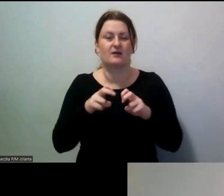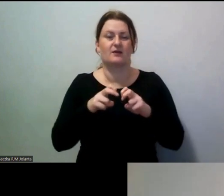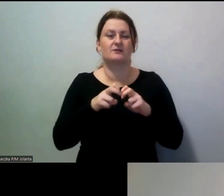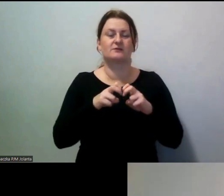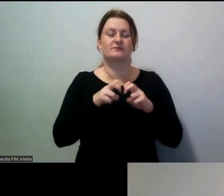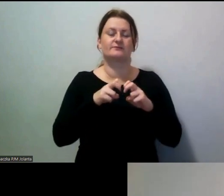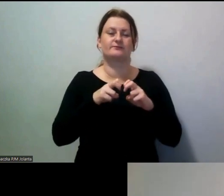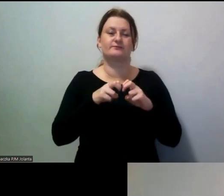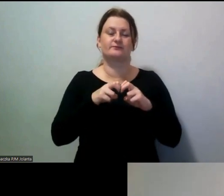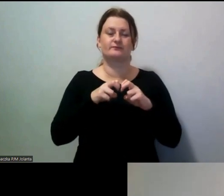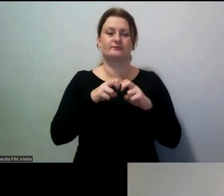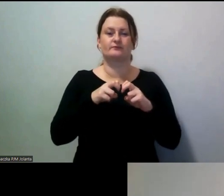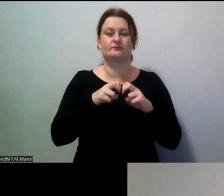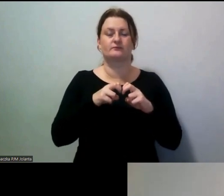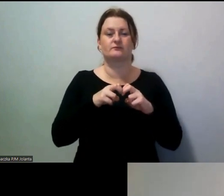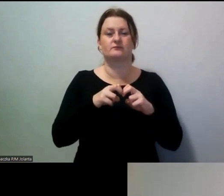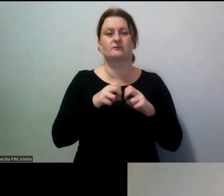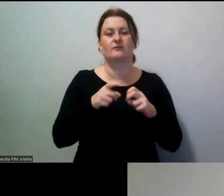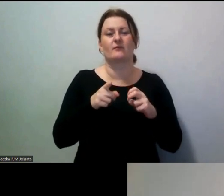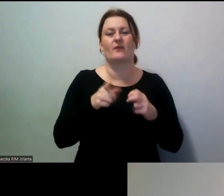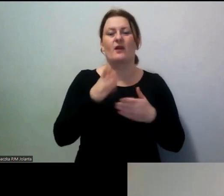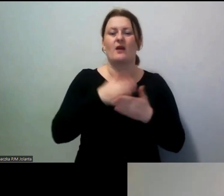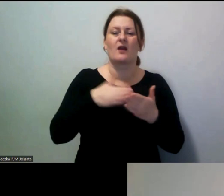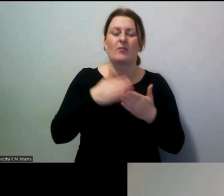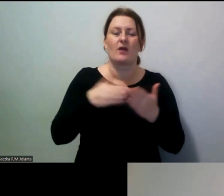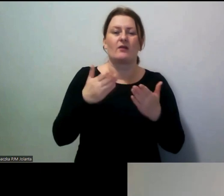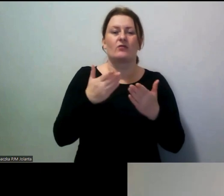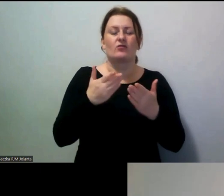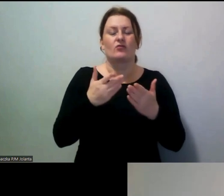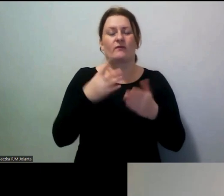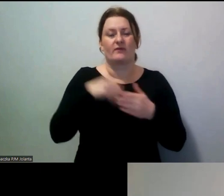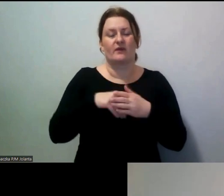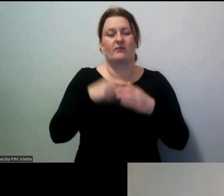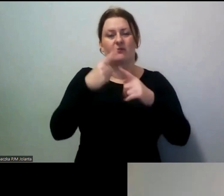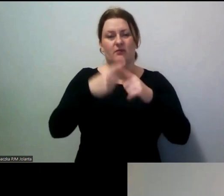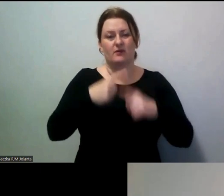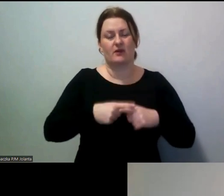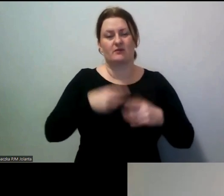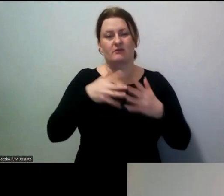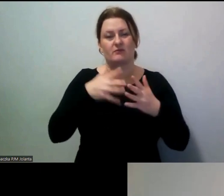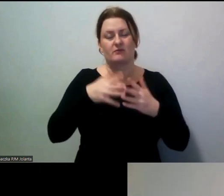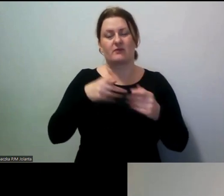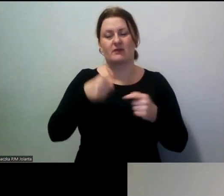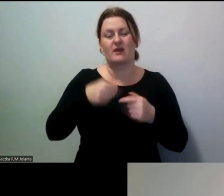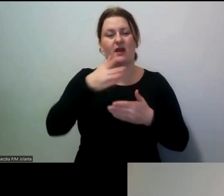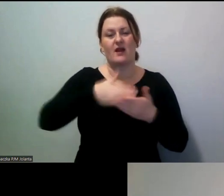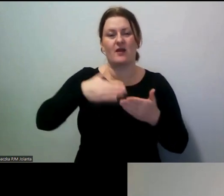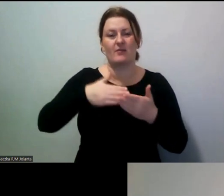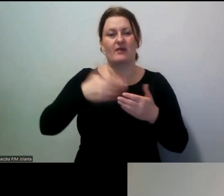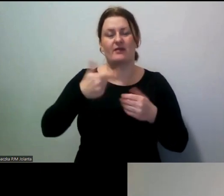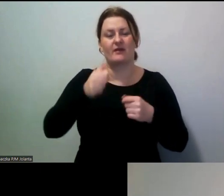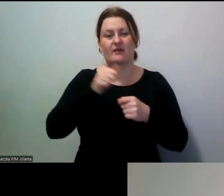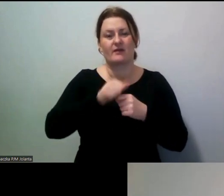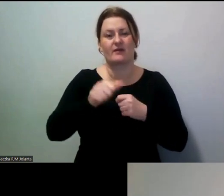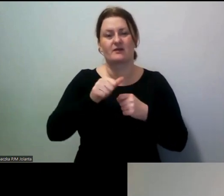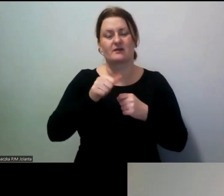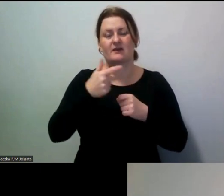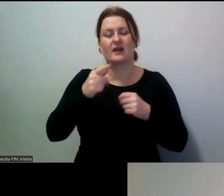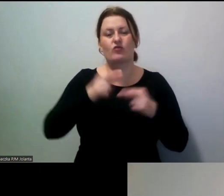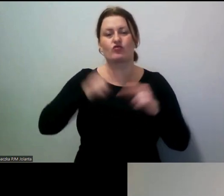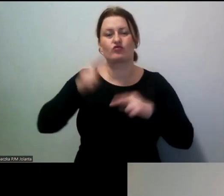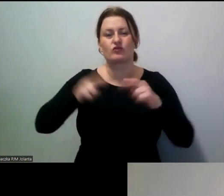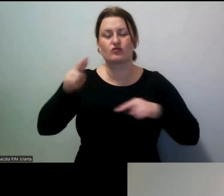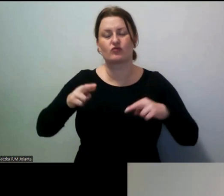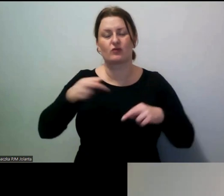naprawdę elementów branych pod uwagę w tym narzędziu, no ten element nie różnicuje tak naprawdę